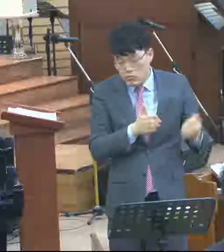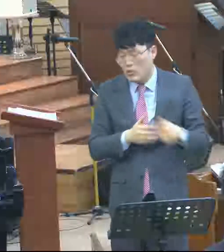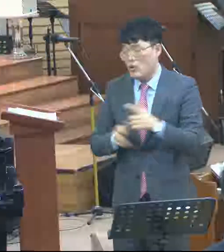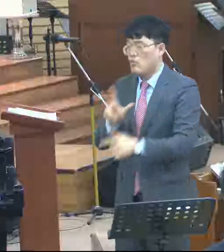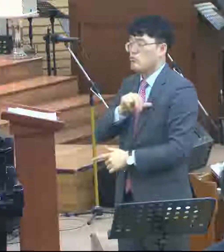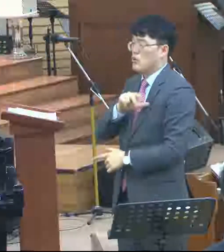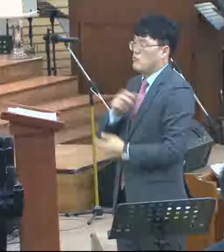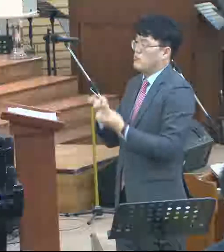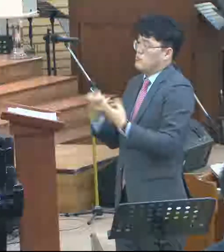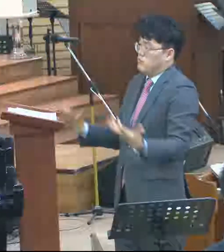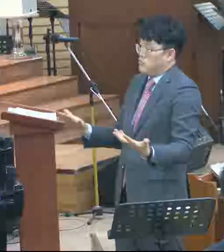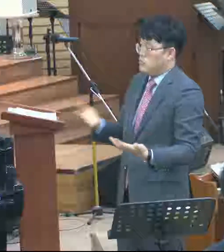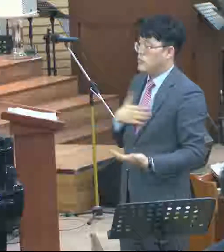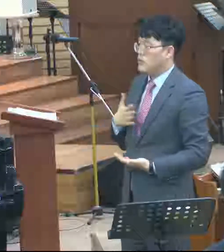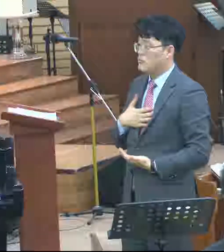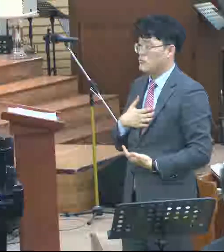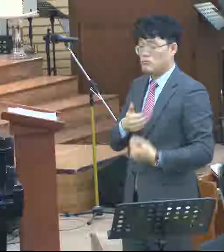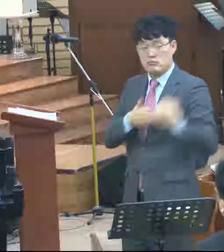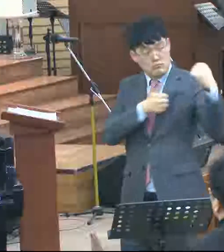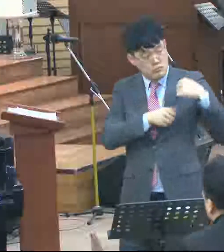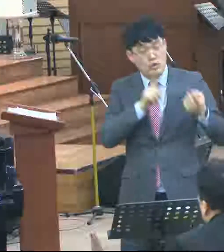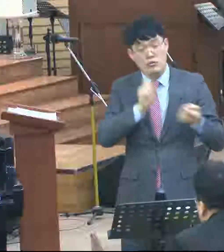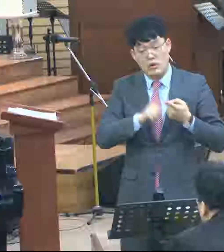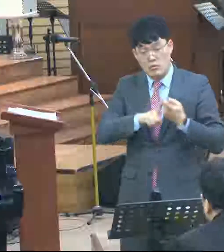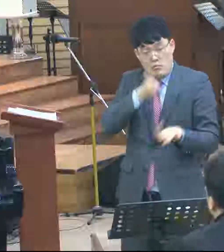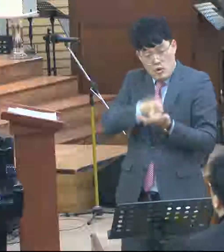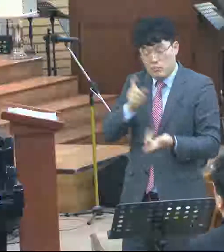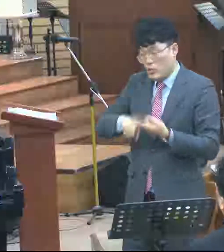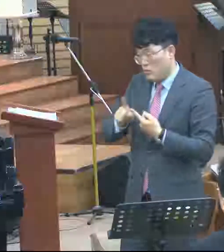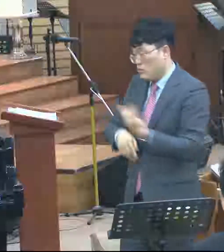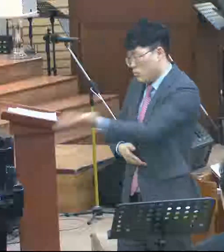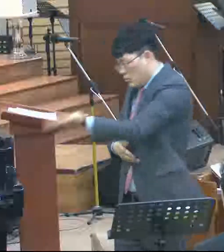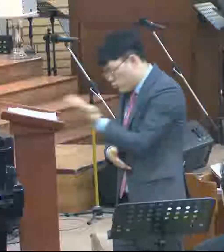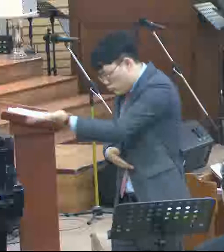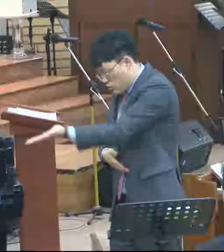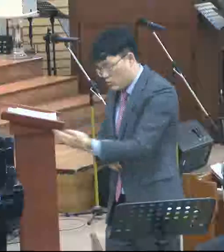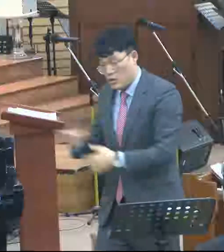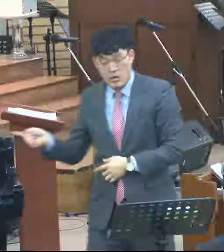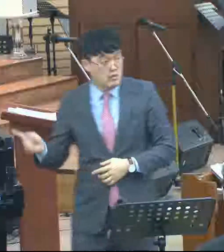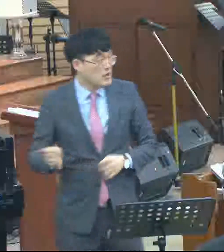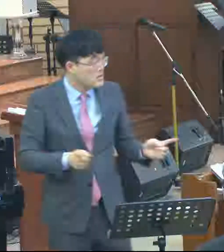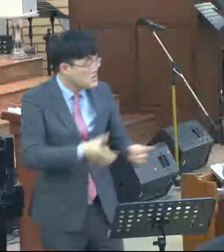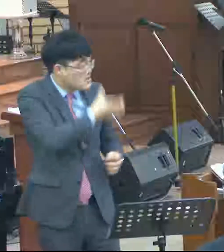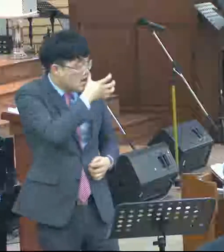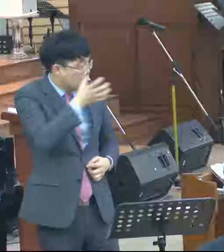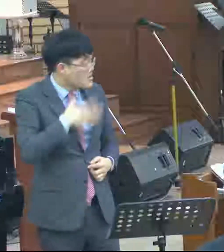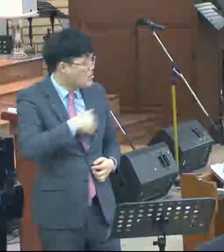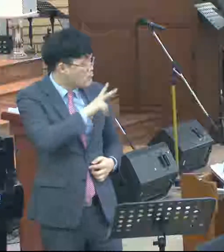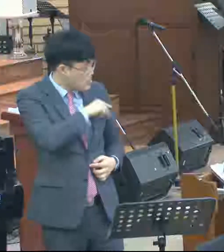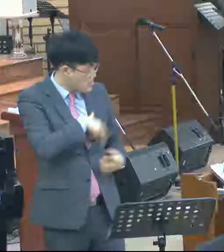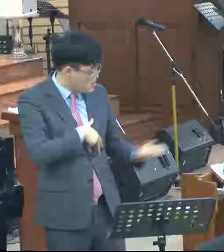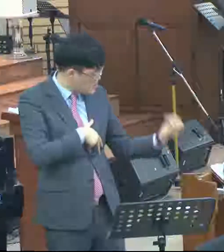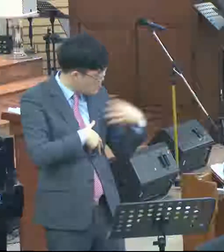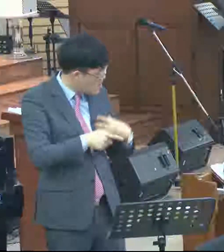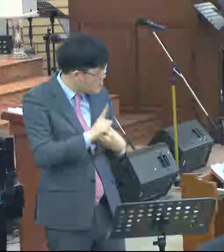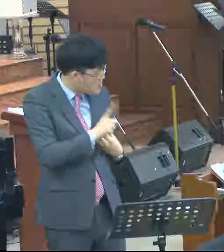그러니까 자기는 국회의원이라도 봐야 되겠다는 거예요. 막 폭발을 해가지고 막 공항사장 나오라고 소리를